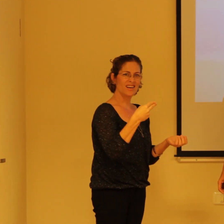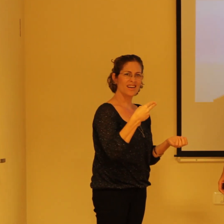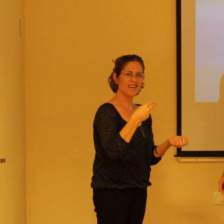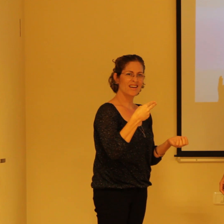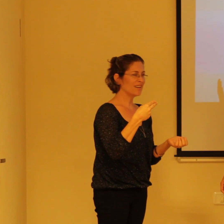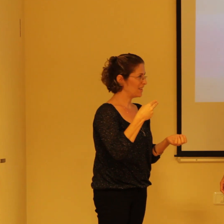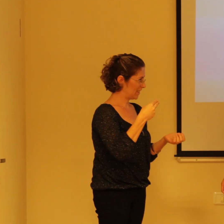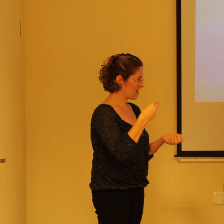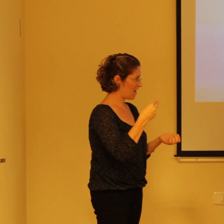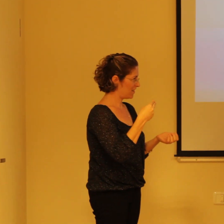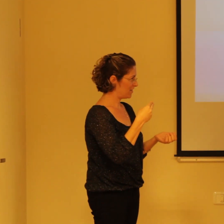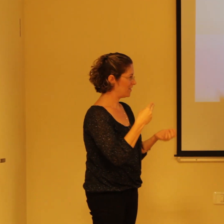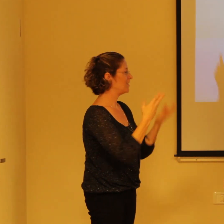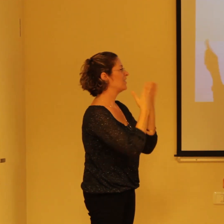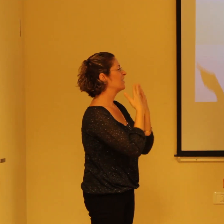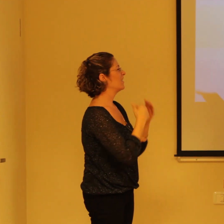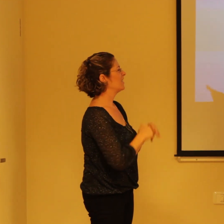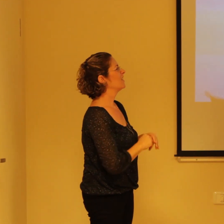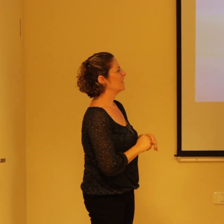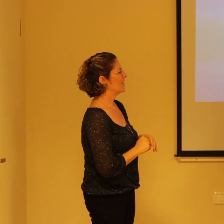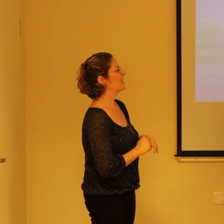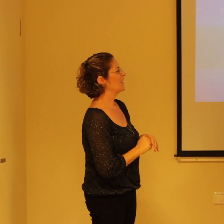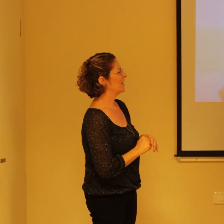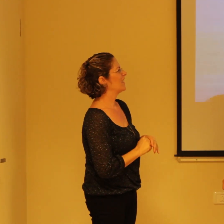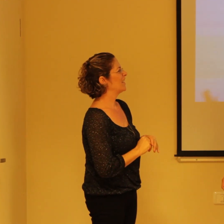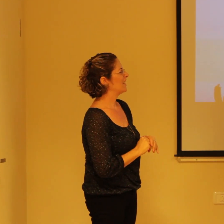בינה. כן. אוקיי, הנה, גל קלטל.